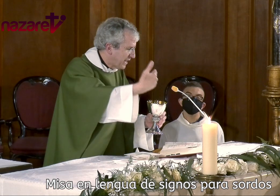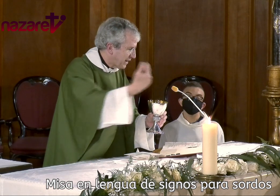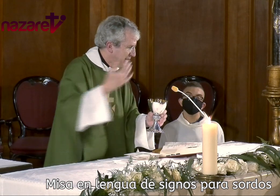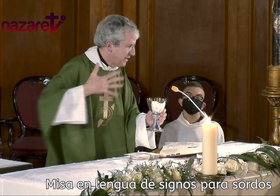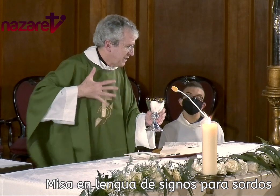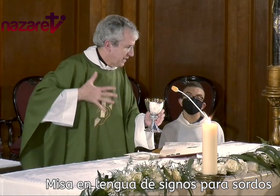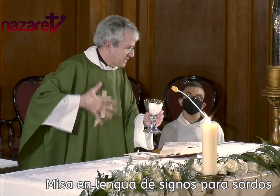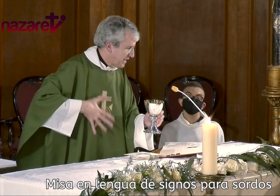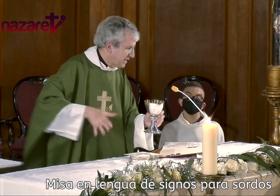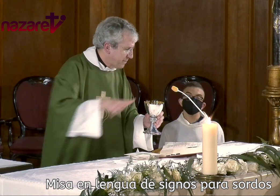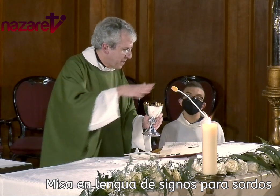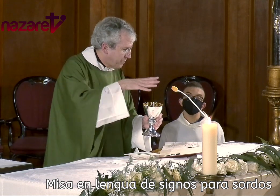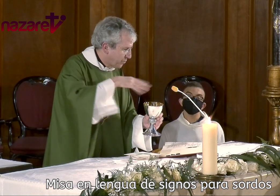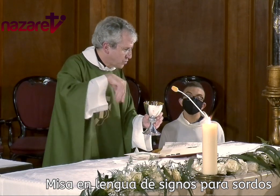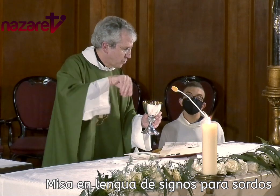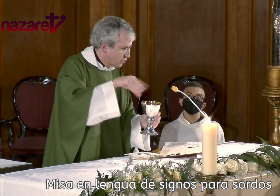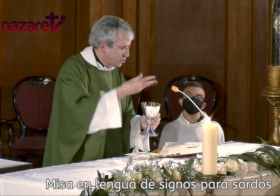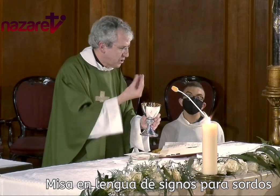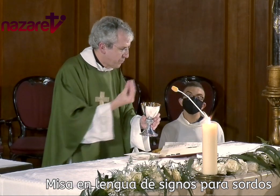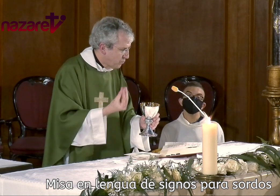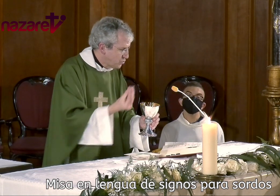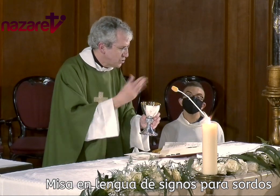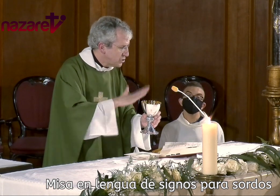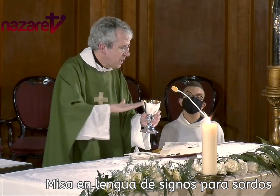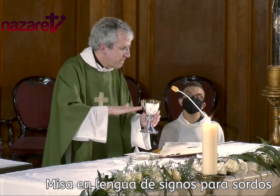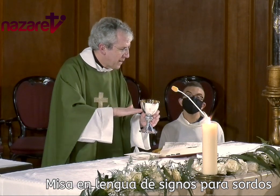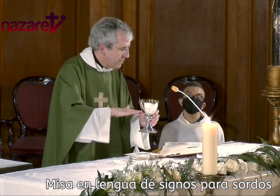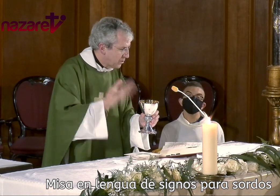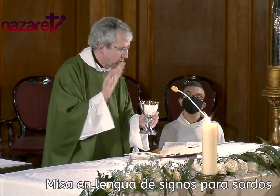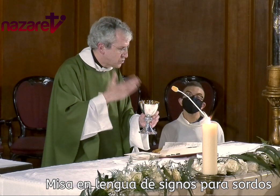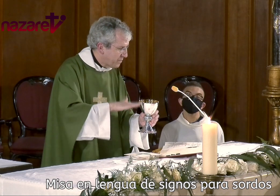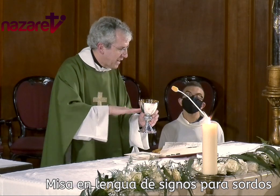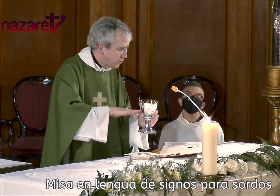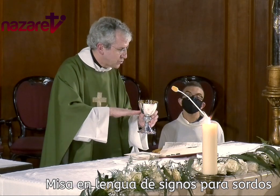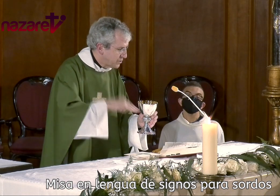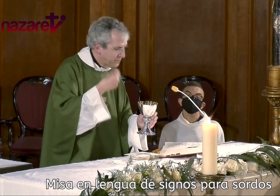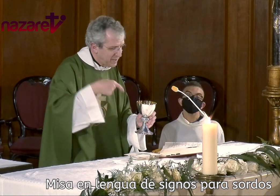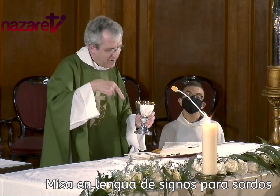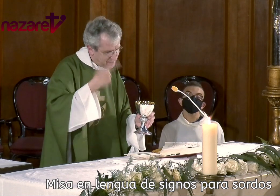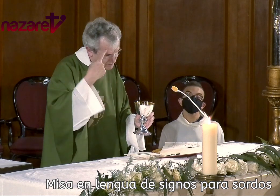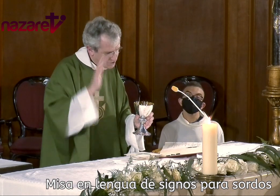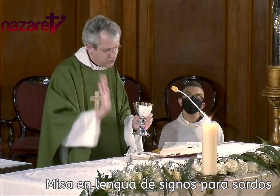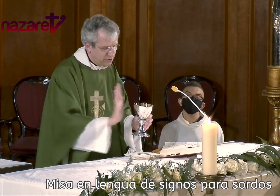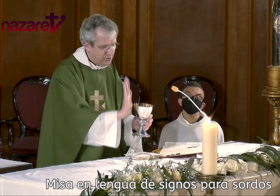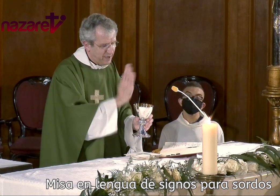que será derramada por vosotros y por muchos para el perdón de los pecados hace texto en